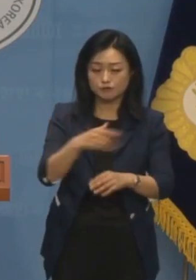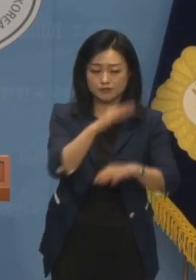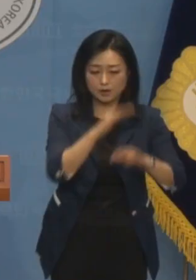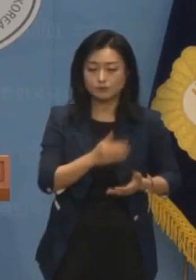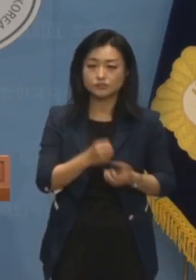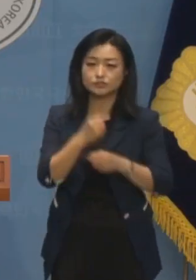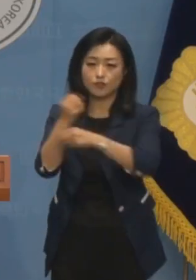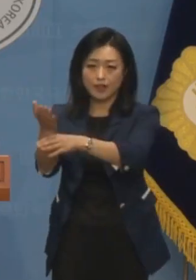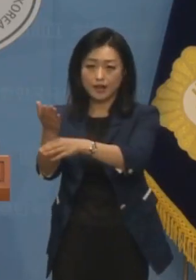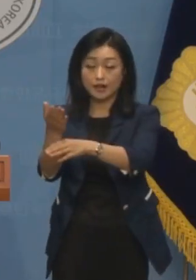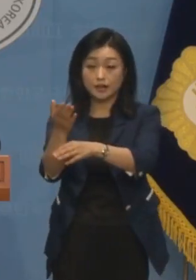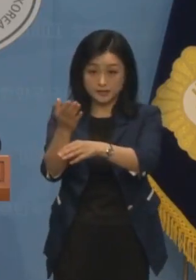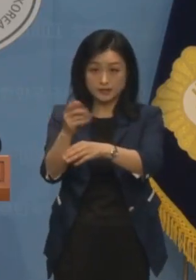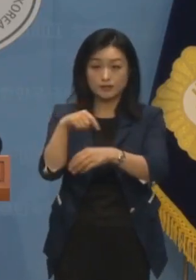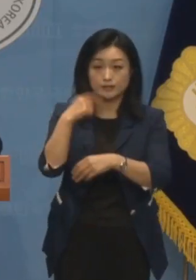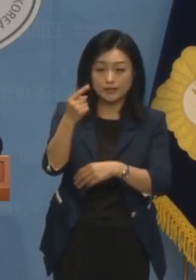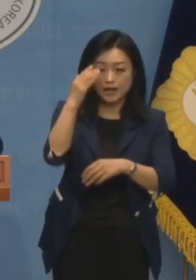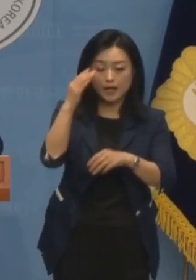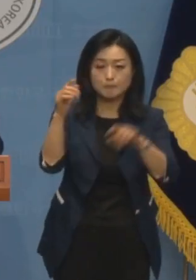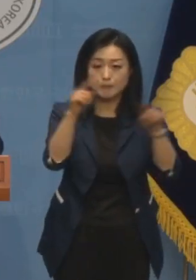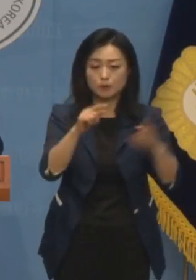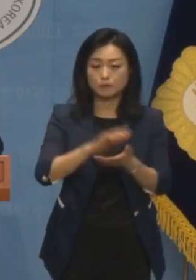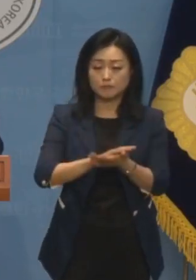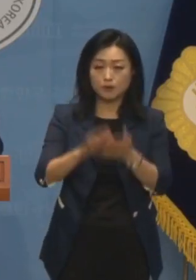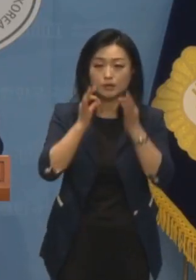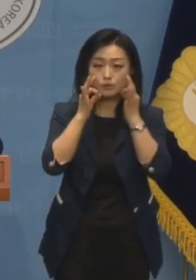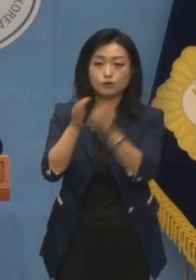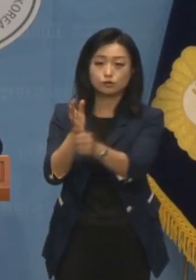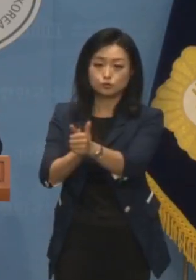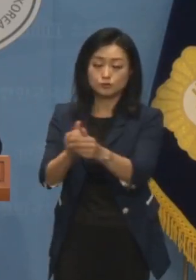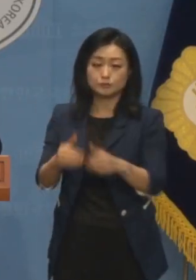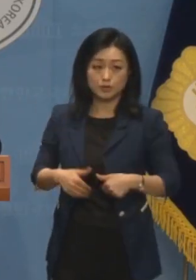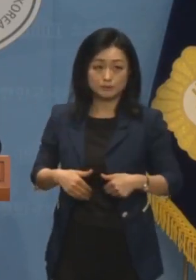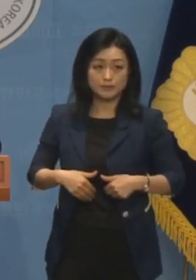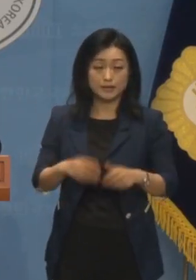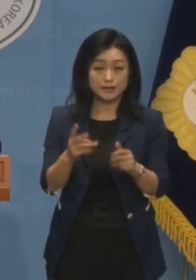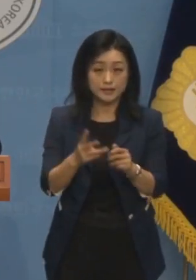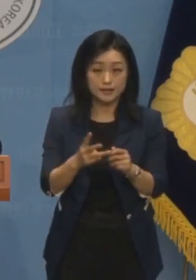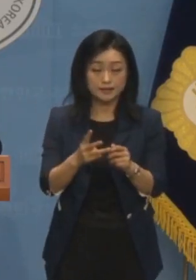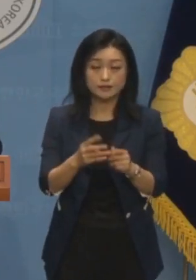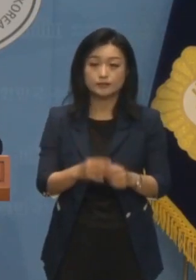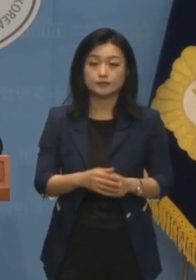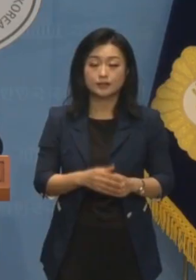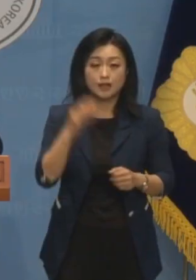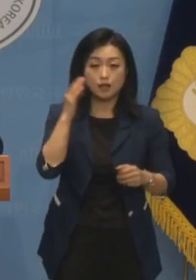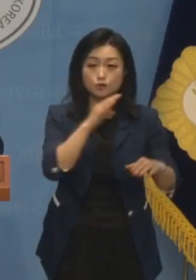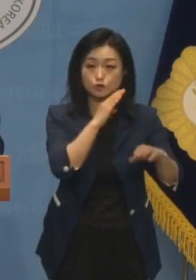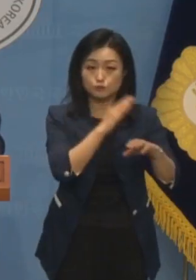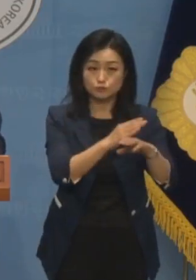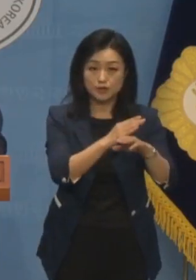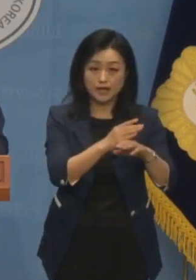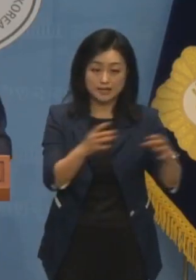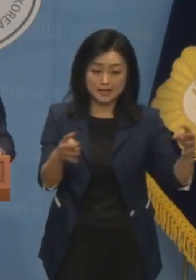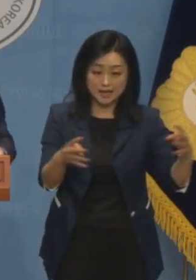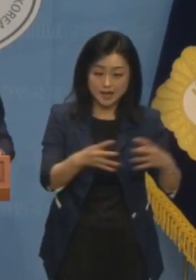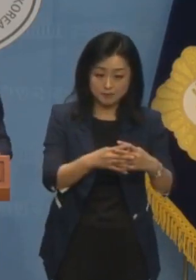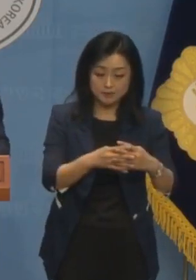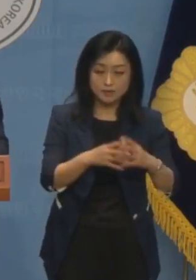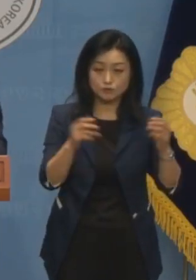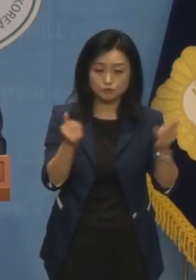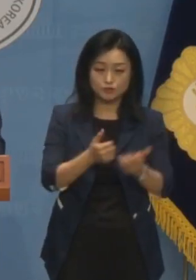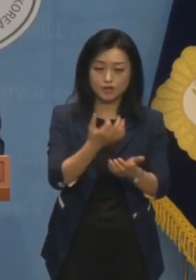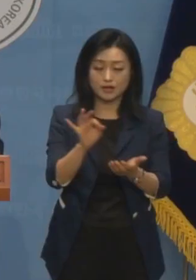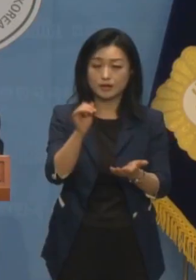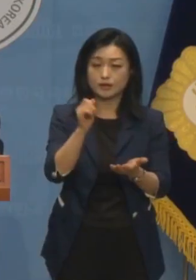전달하고 한반도 평화 노력을 주문해야 합니다. 셋째, 남북 합의서에 대한 국회 비준 동의가 필요합니다.